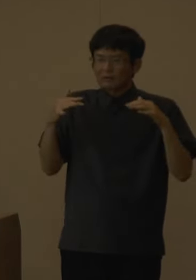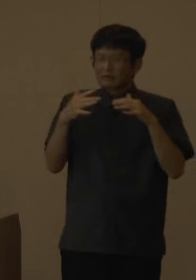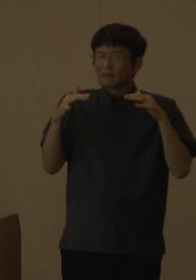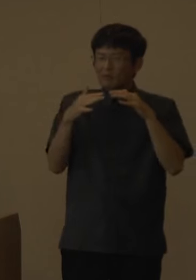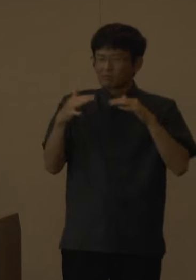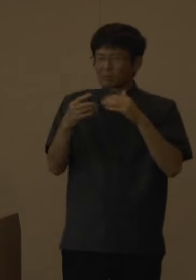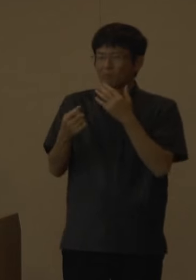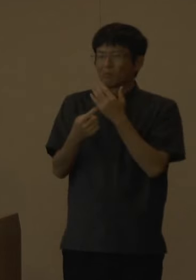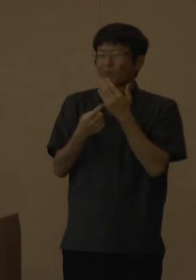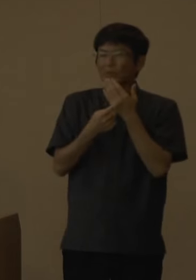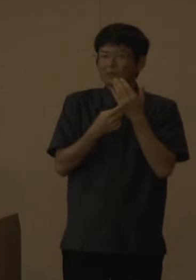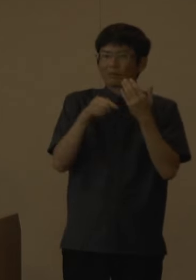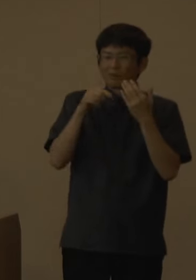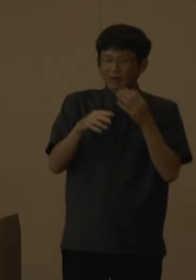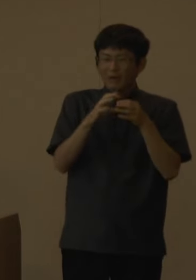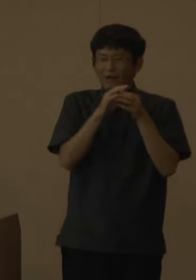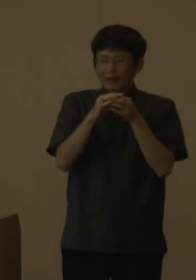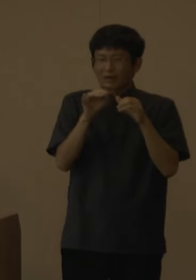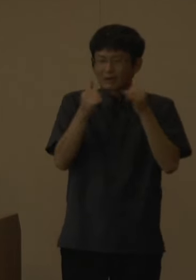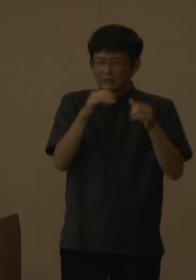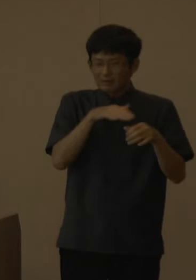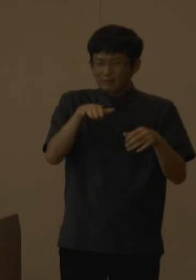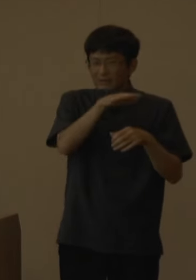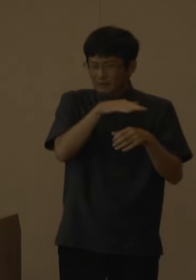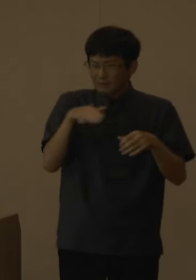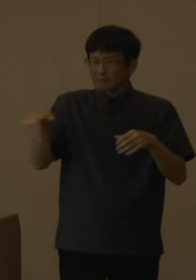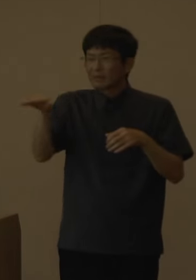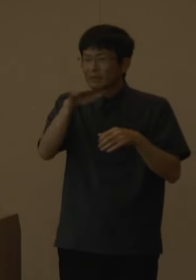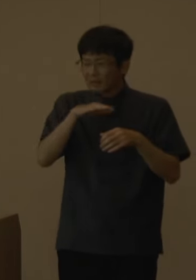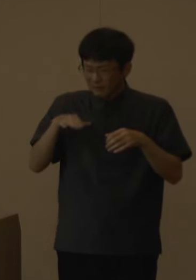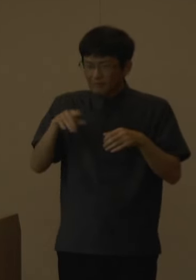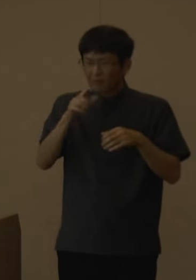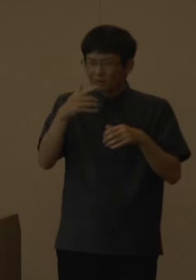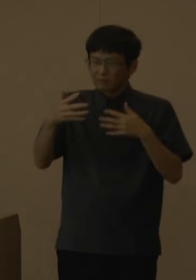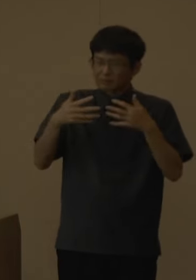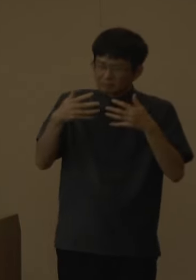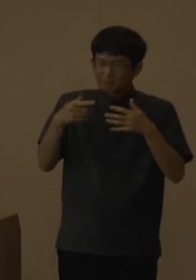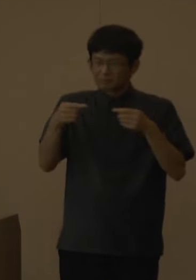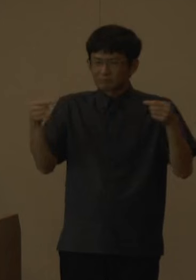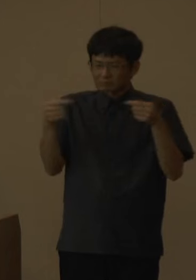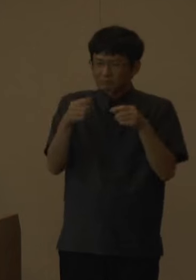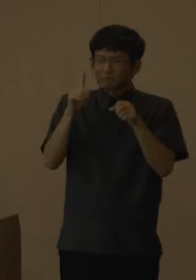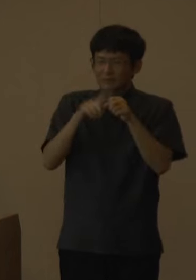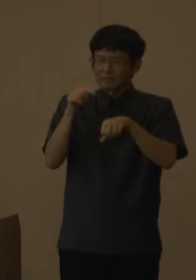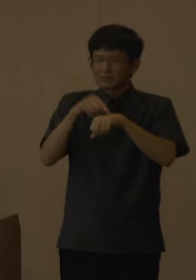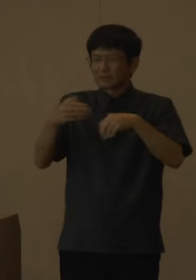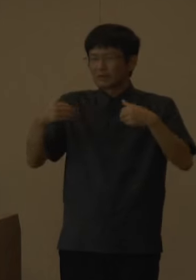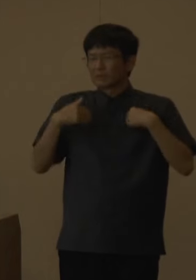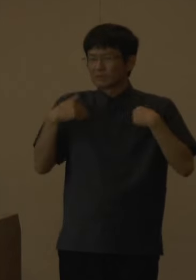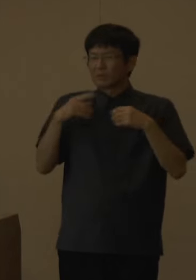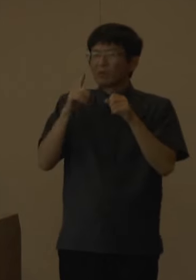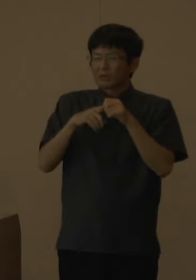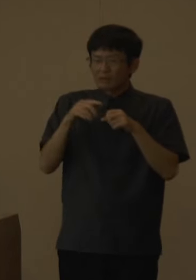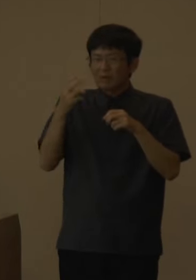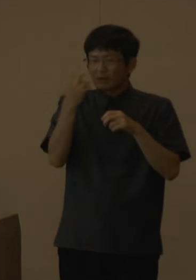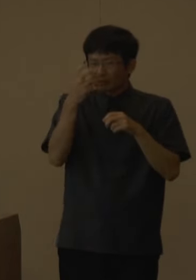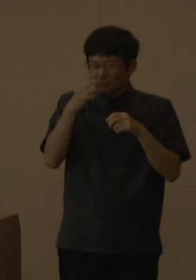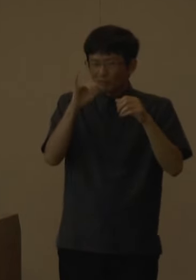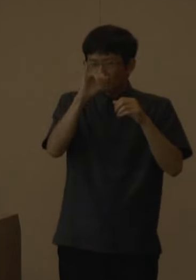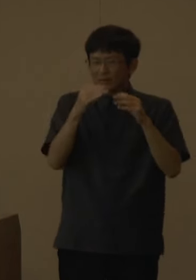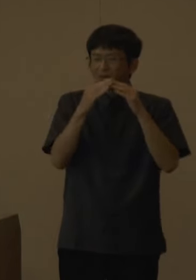係者間での調整に時間が要するということになったことから検討委員会の開催を延期することといたしました。な